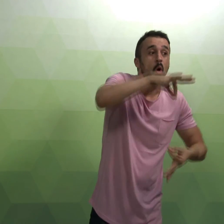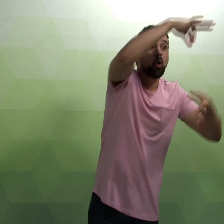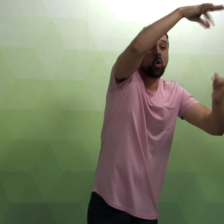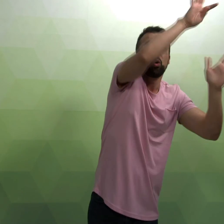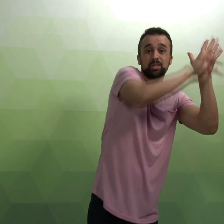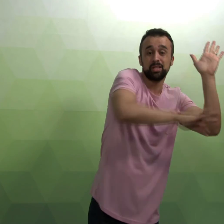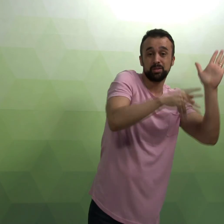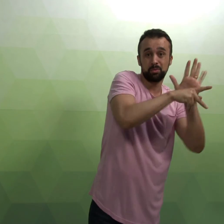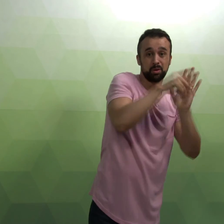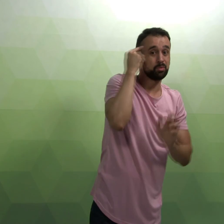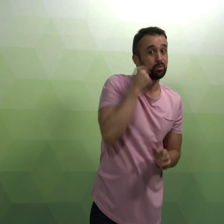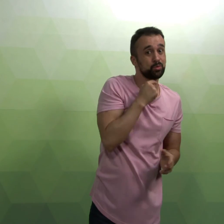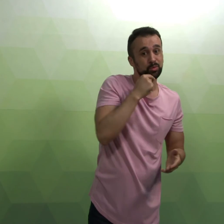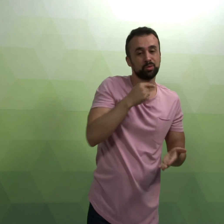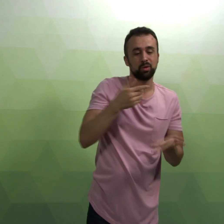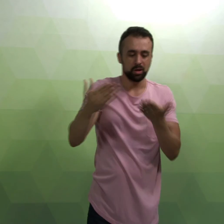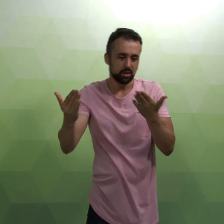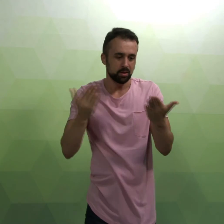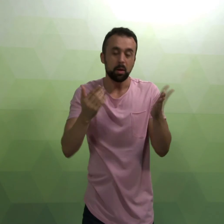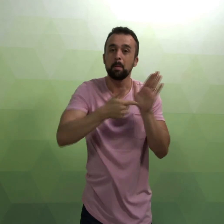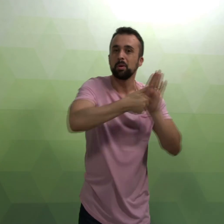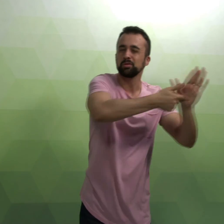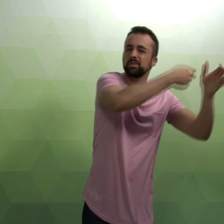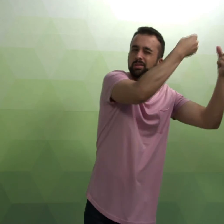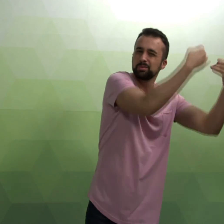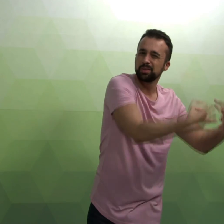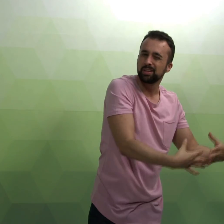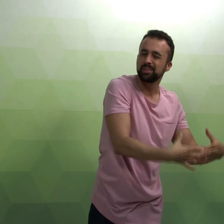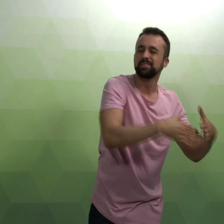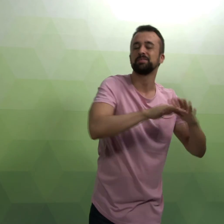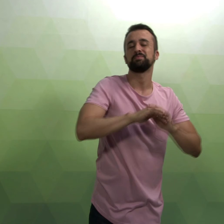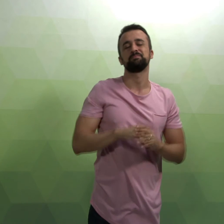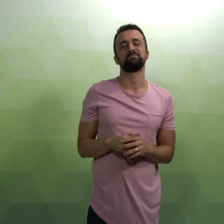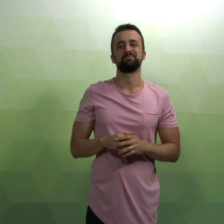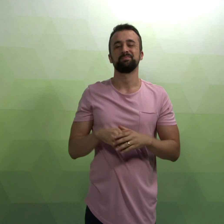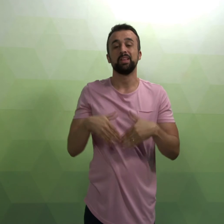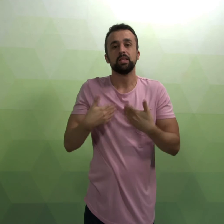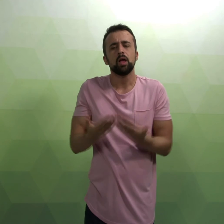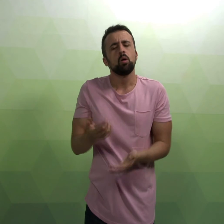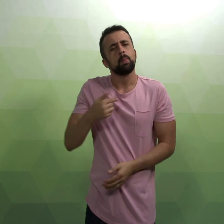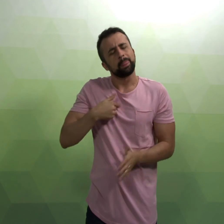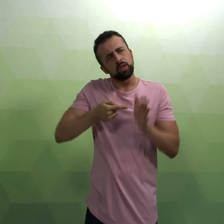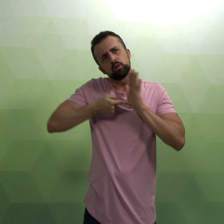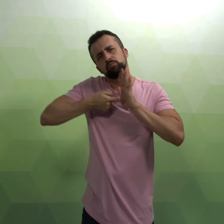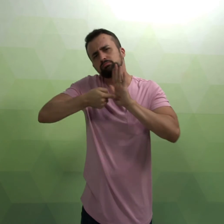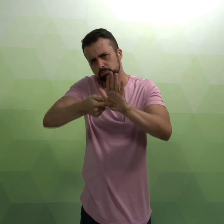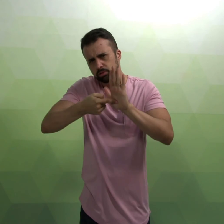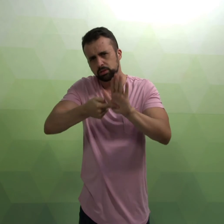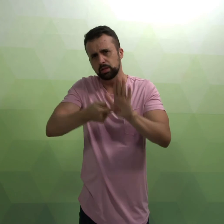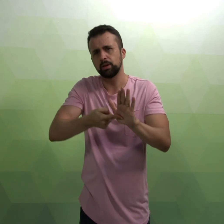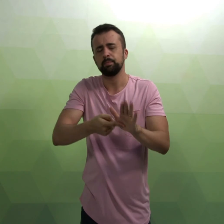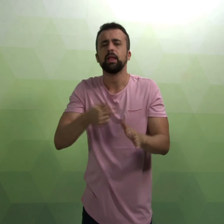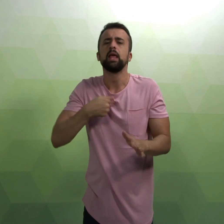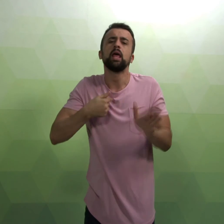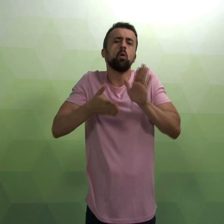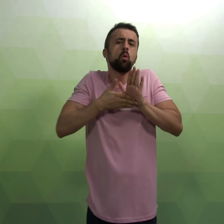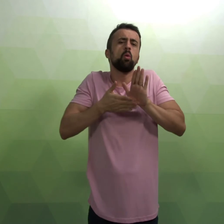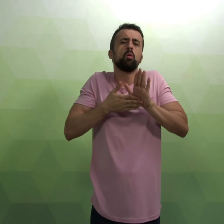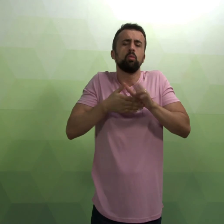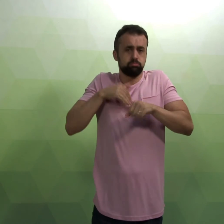Pois bem, vou mostrar a vocês uma proposta de atividade elaborada por mim,